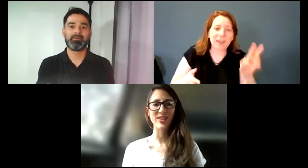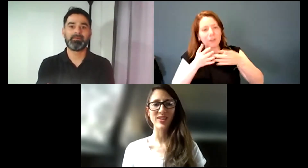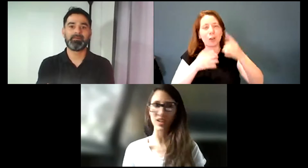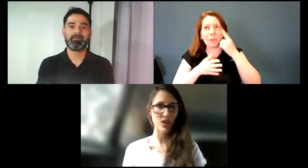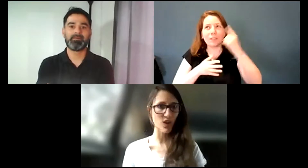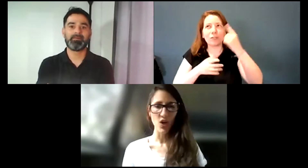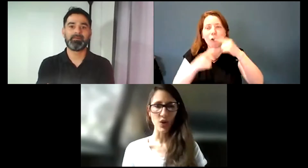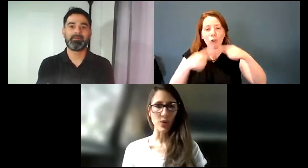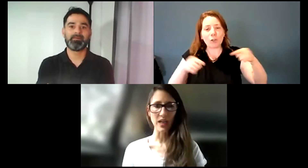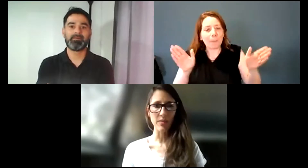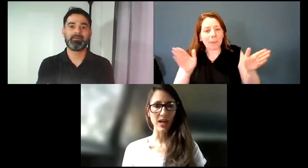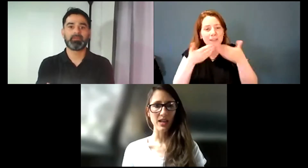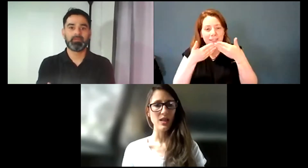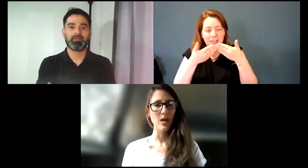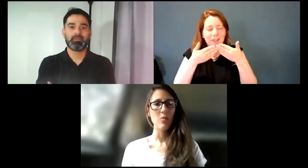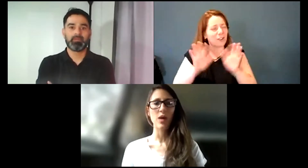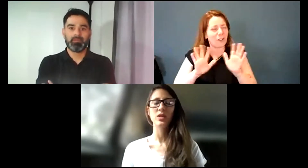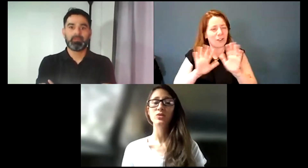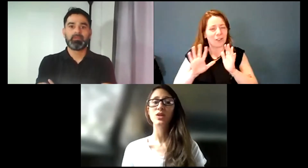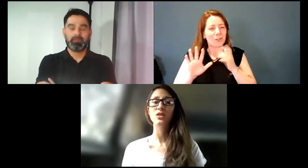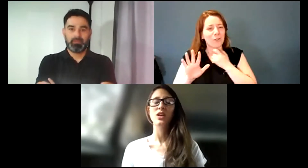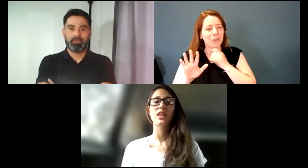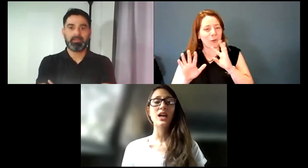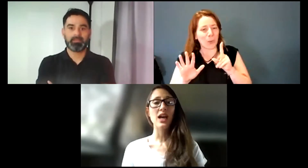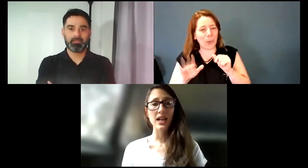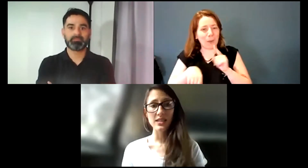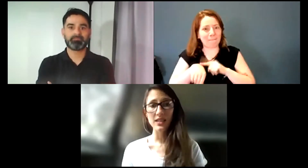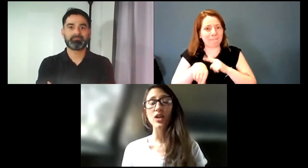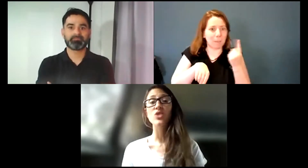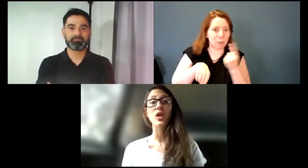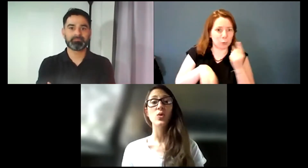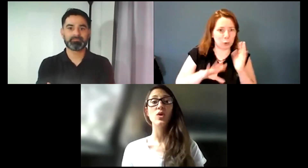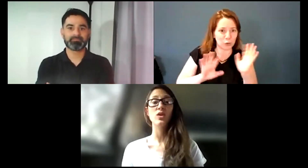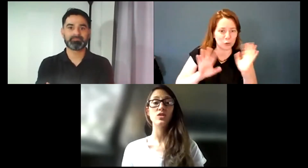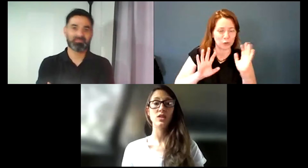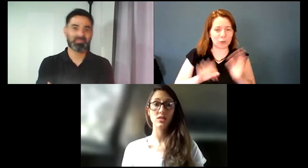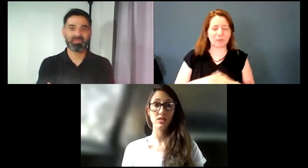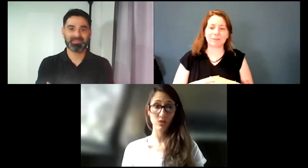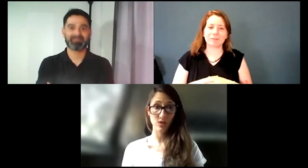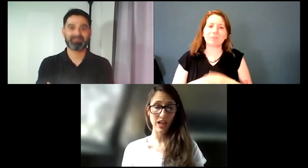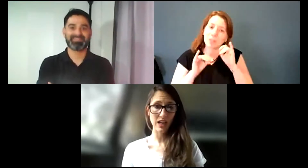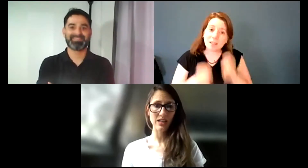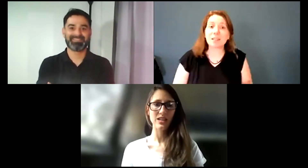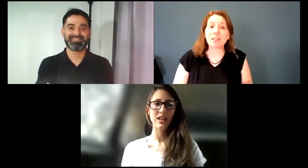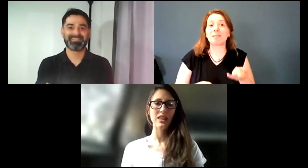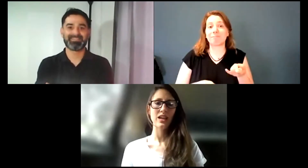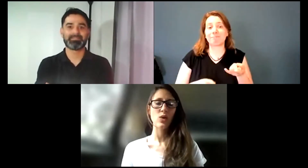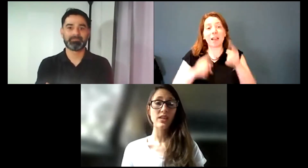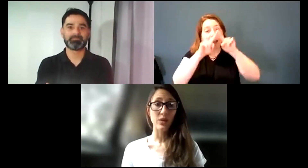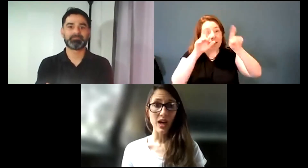Entonces no quiero robarles más minutos, dejarles sí, los saludos institucionales de Walter